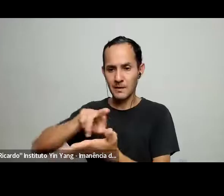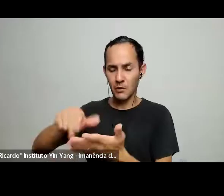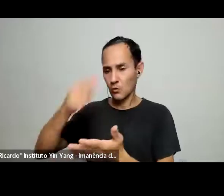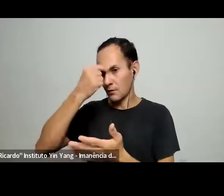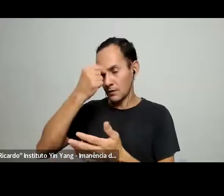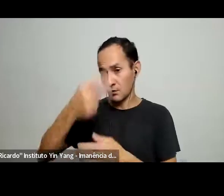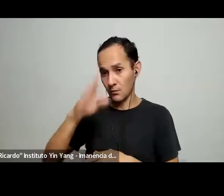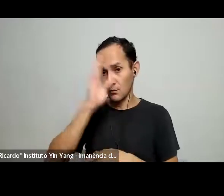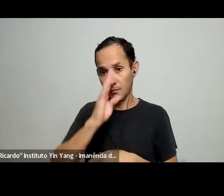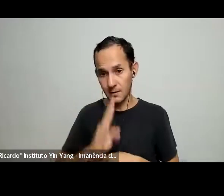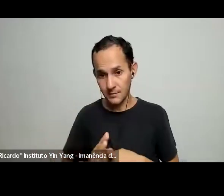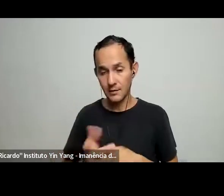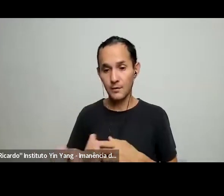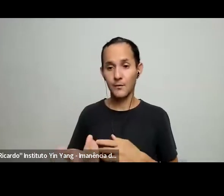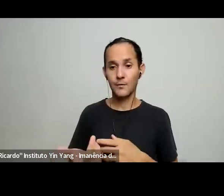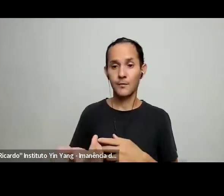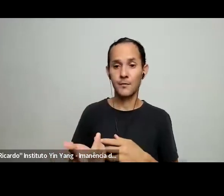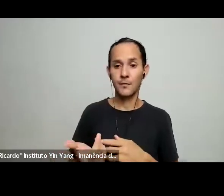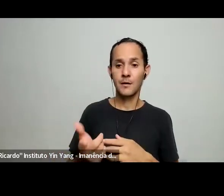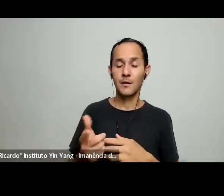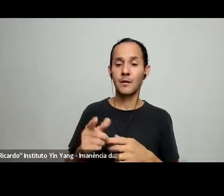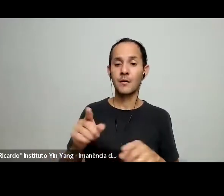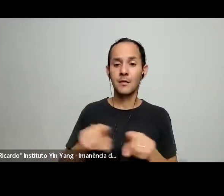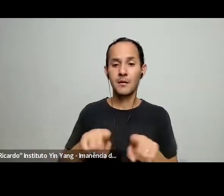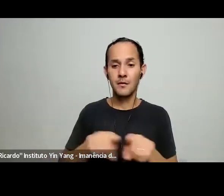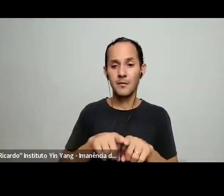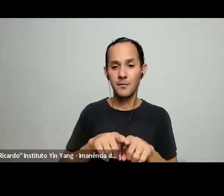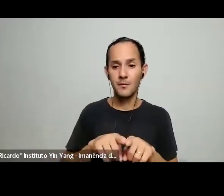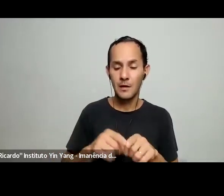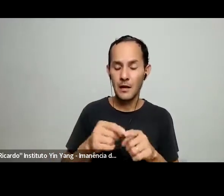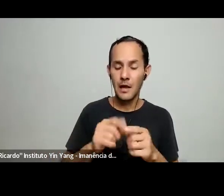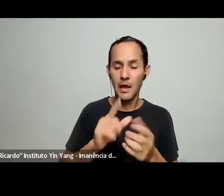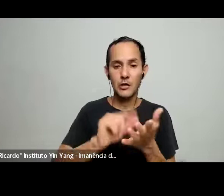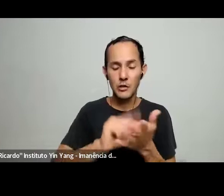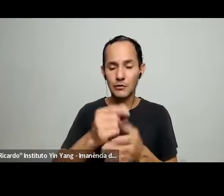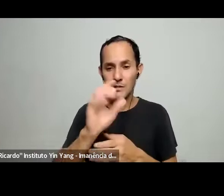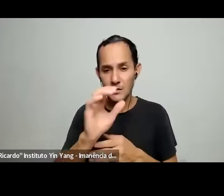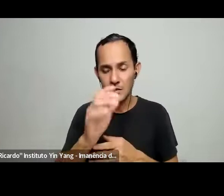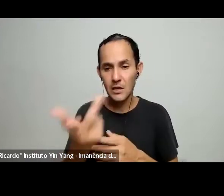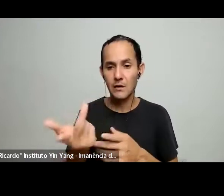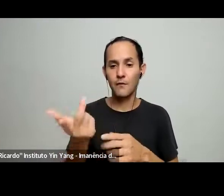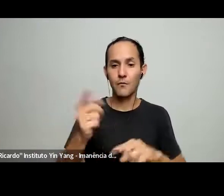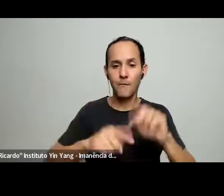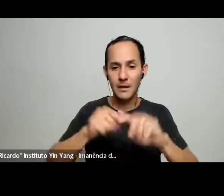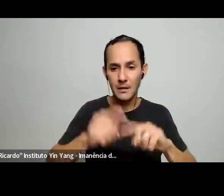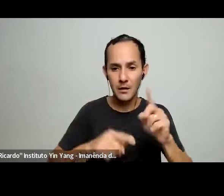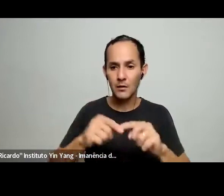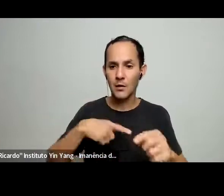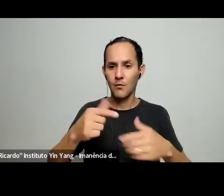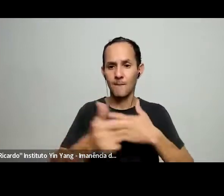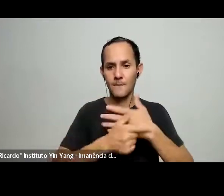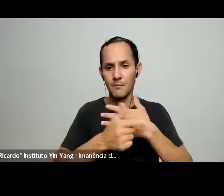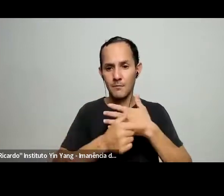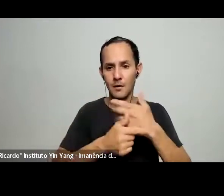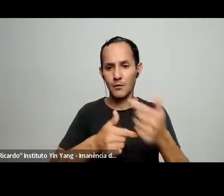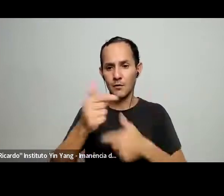do Brasil. A gente se organiza em comitês científicos e procura cumprir um papel, uma missão, que